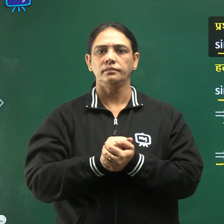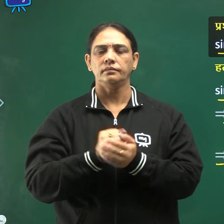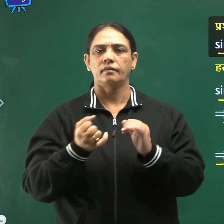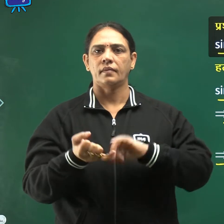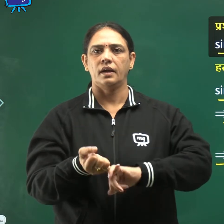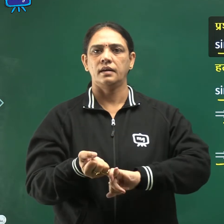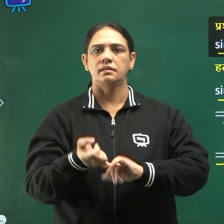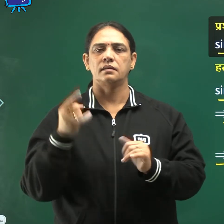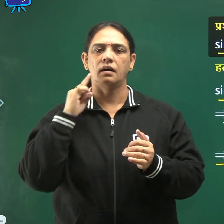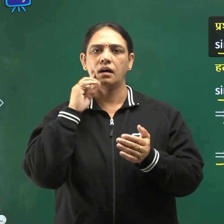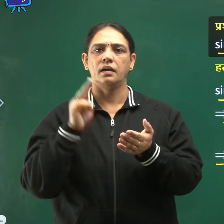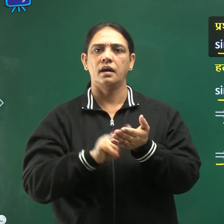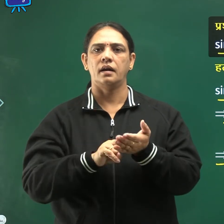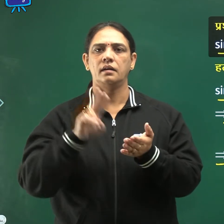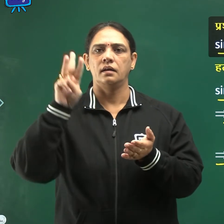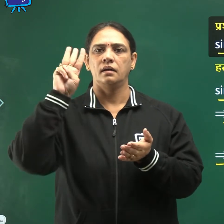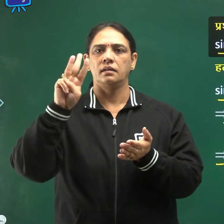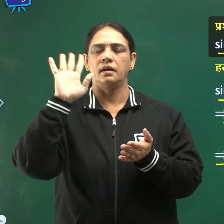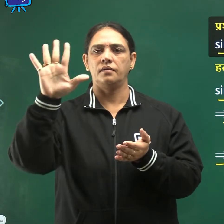साइन 35 डिग्री